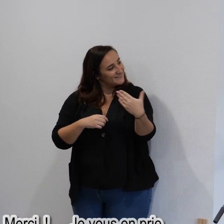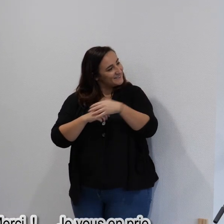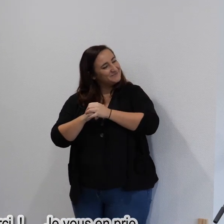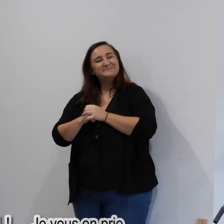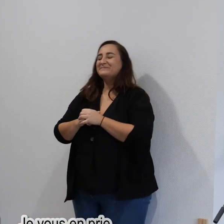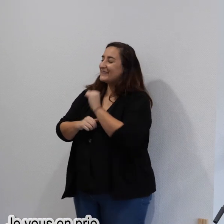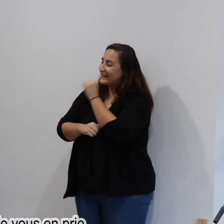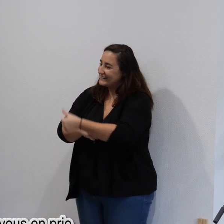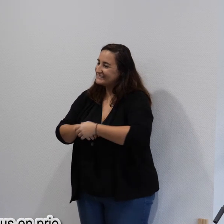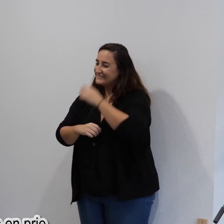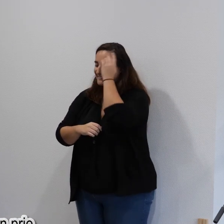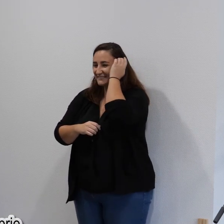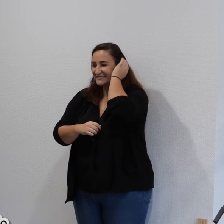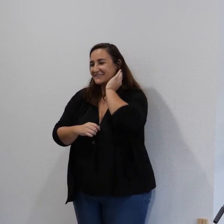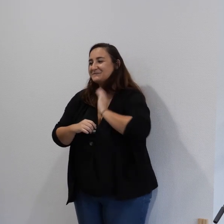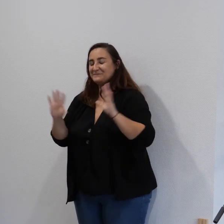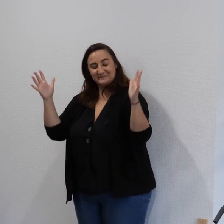Merci. Je vous en prie.